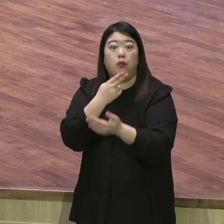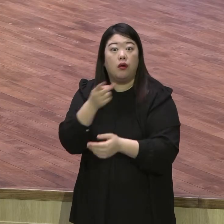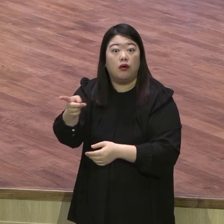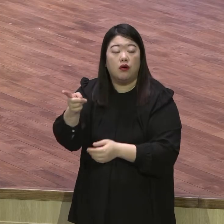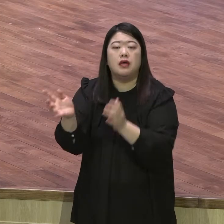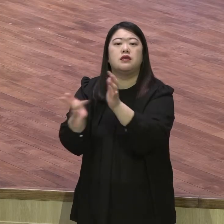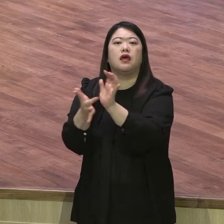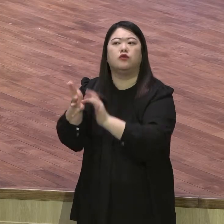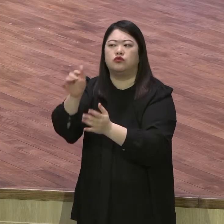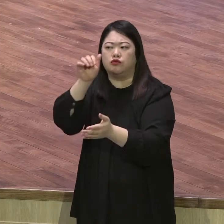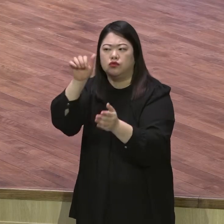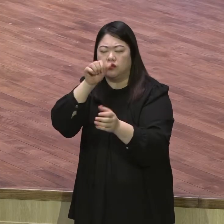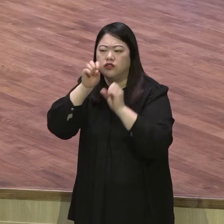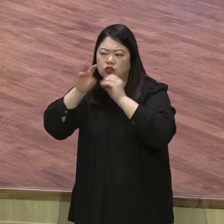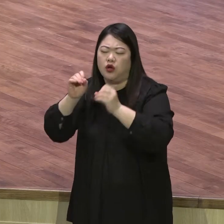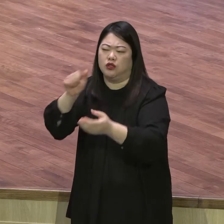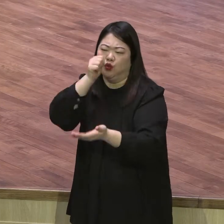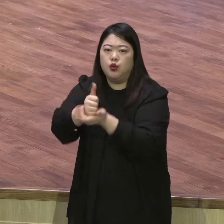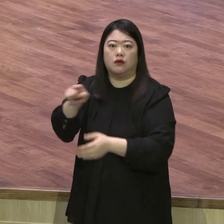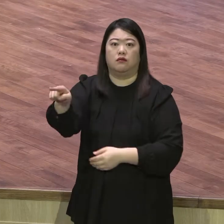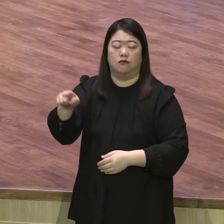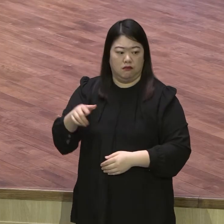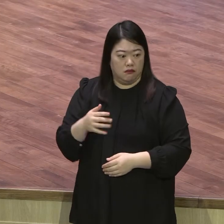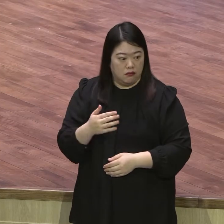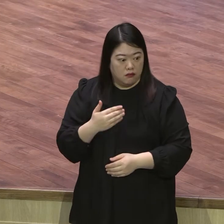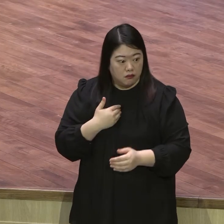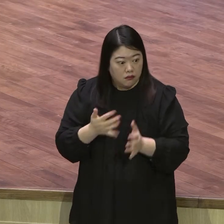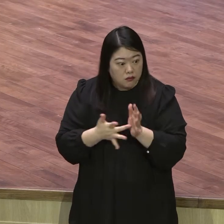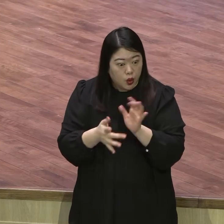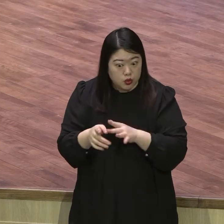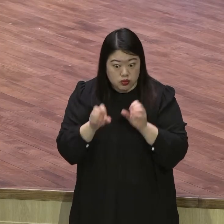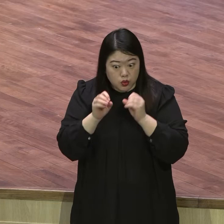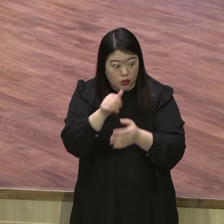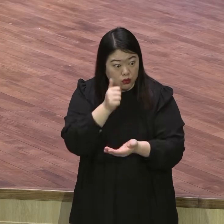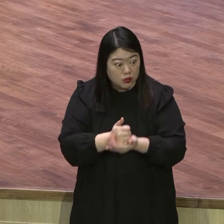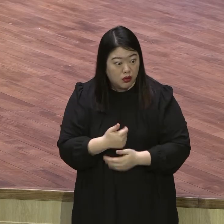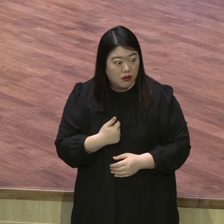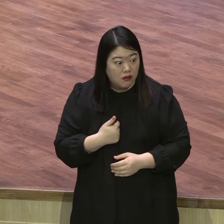예수 말한다고. 왜 예수 말하냐 예수. 왜 예수를 구원자로 말하냐.